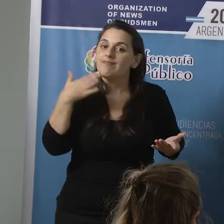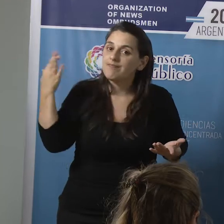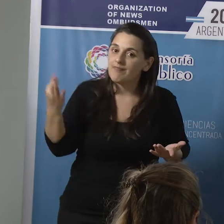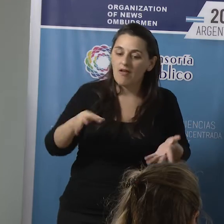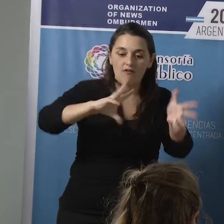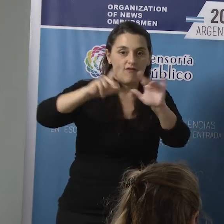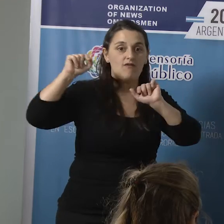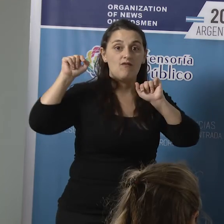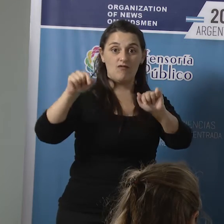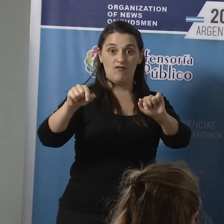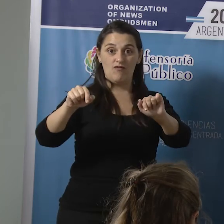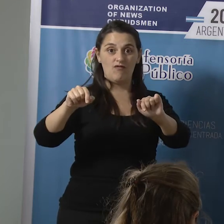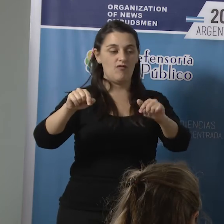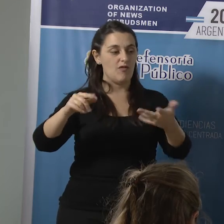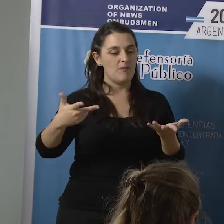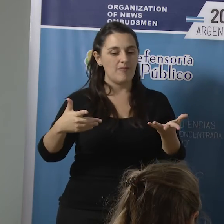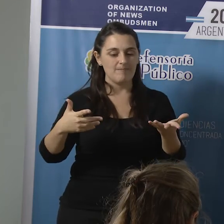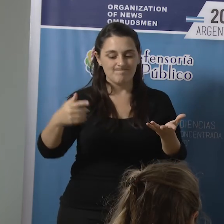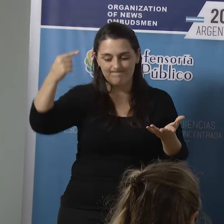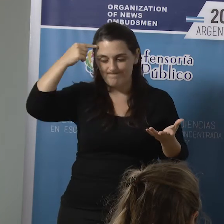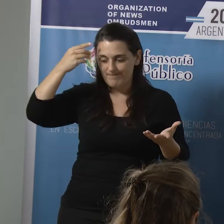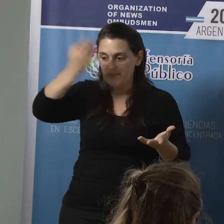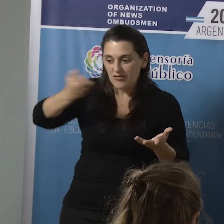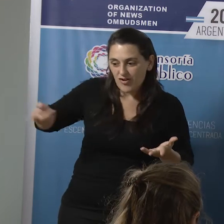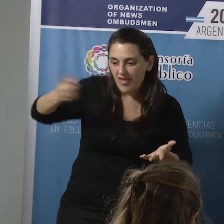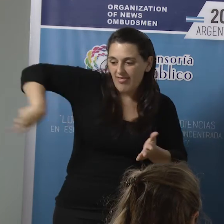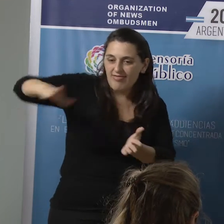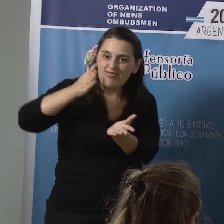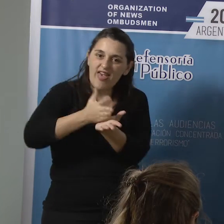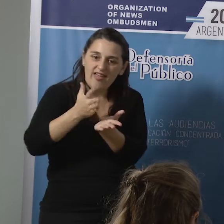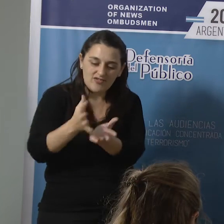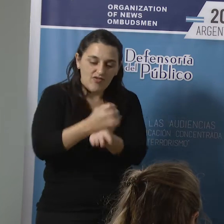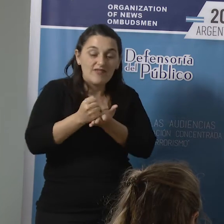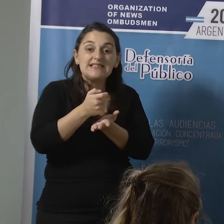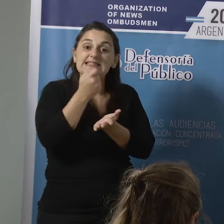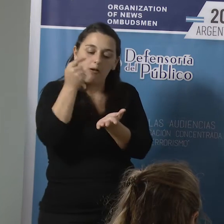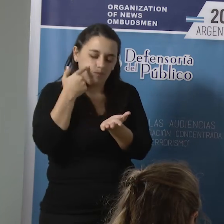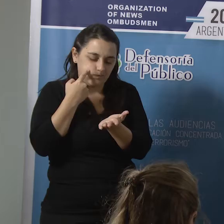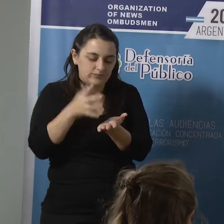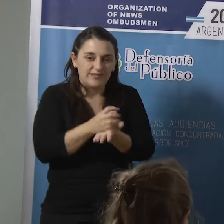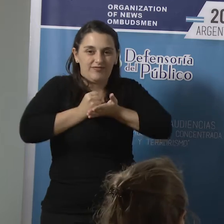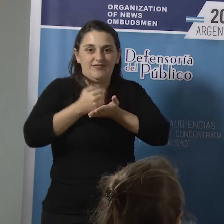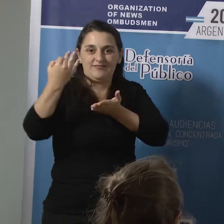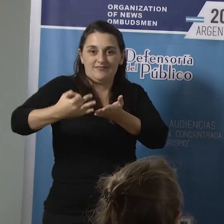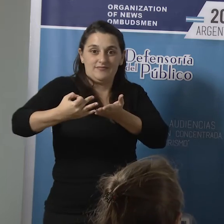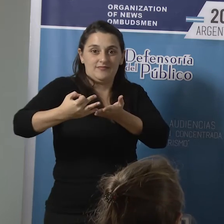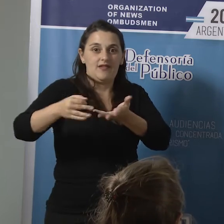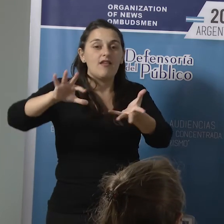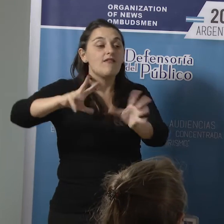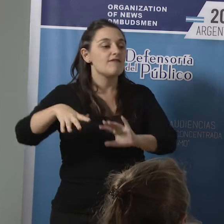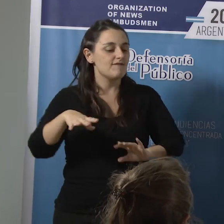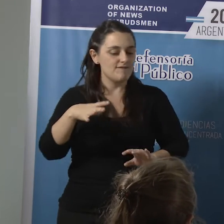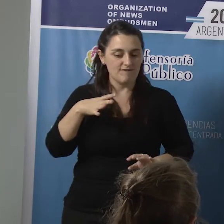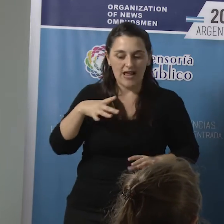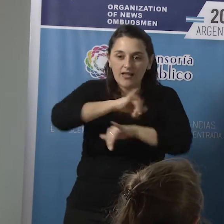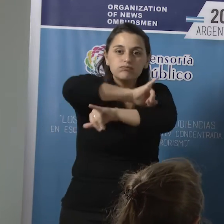o la figura jurídica solamente podría ser beneficiada en la medida en que sea conocida y la falta de promulgación no es